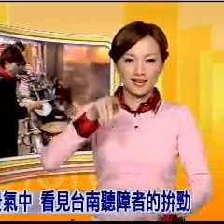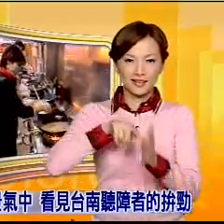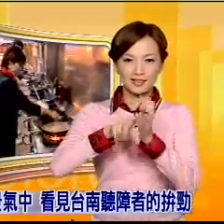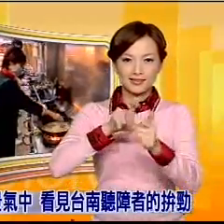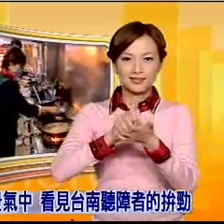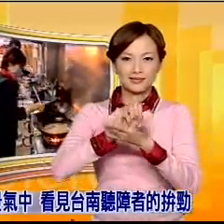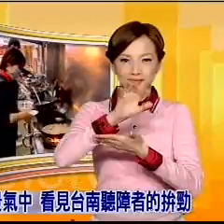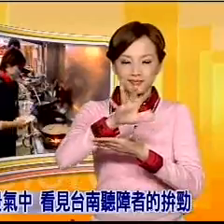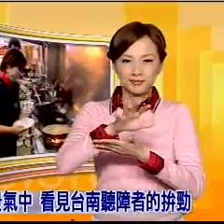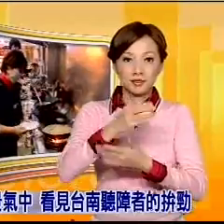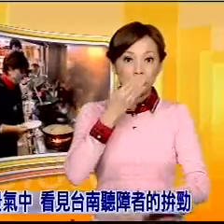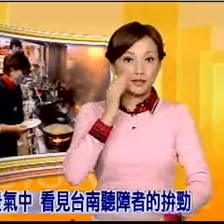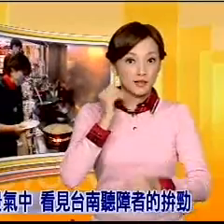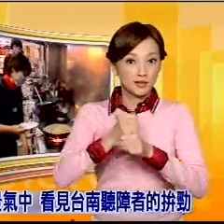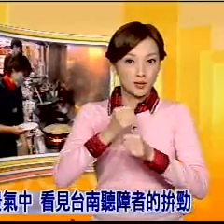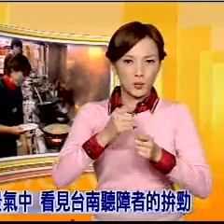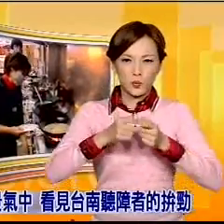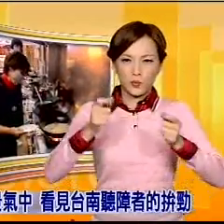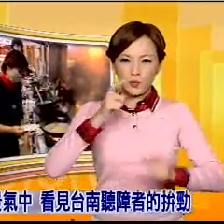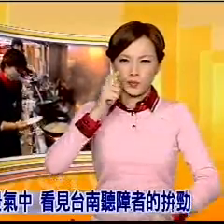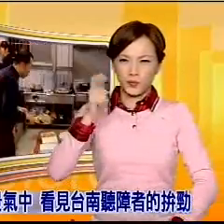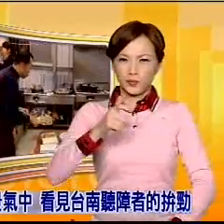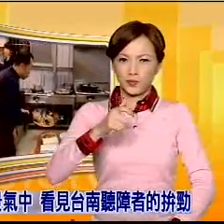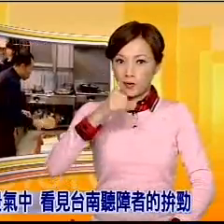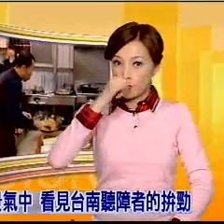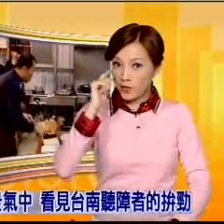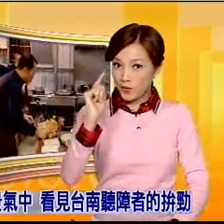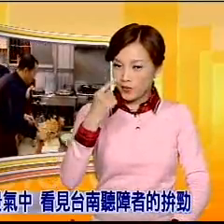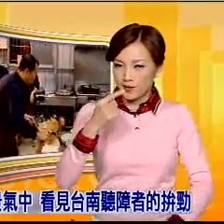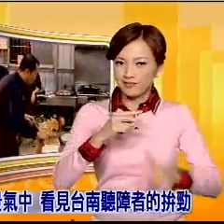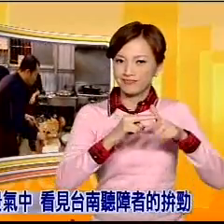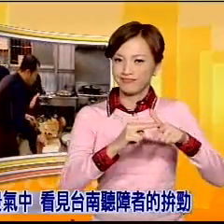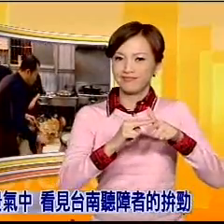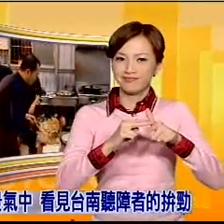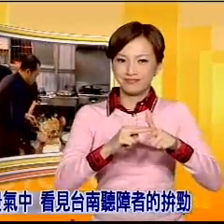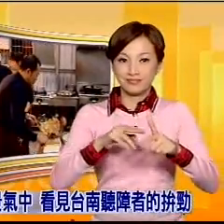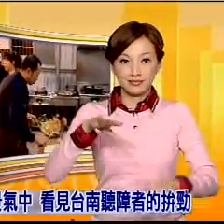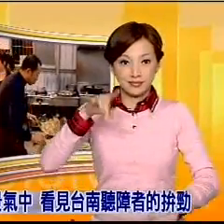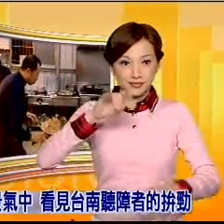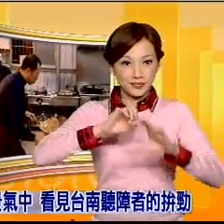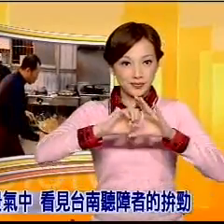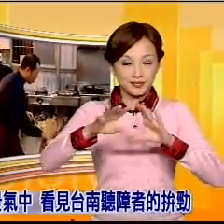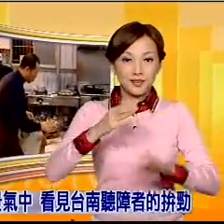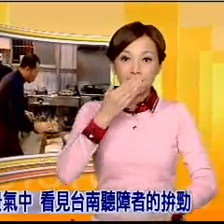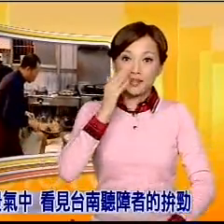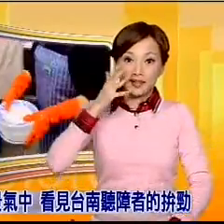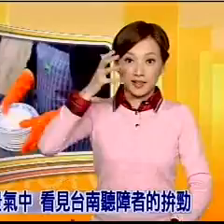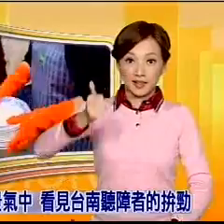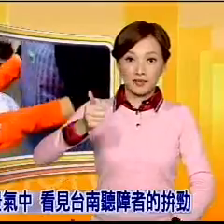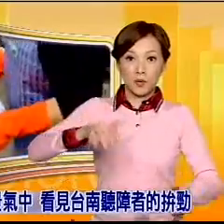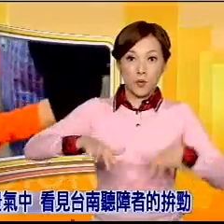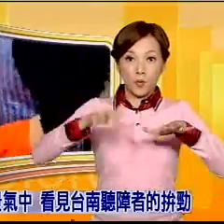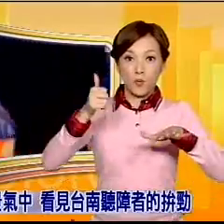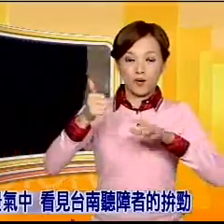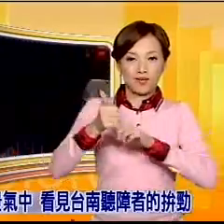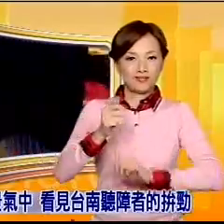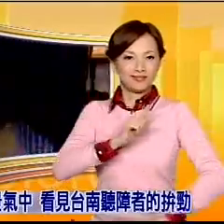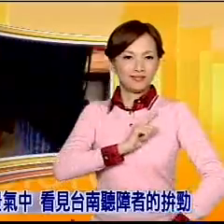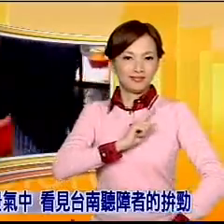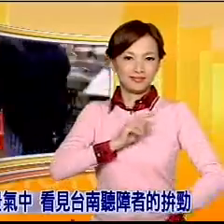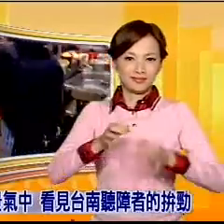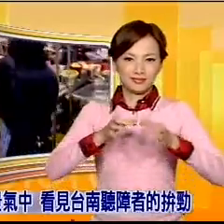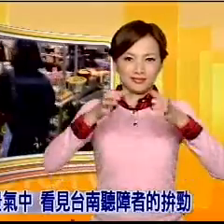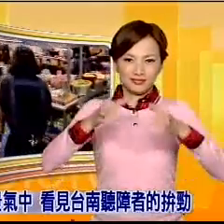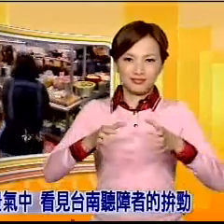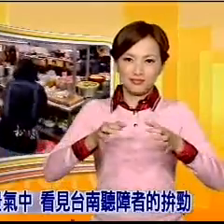专题报道，看看他们是怎么做到的。首先看到的就是听障老板洪建能他的经营之道，以及